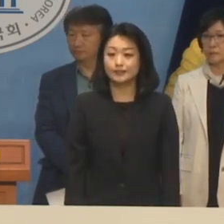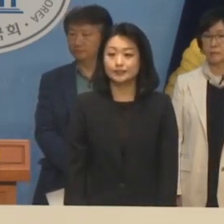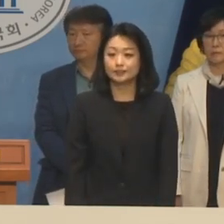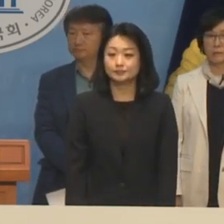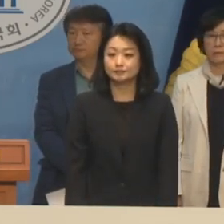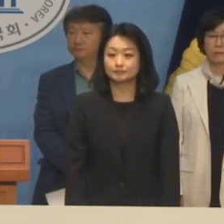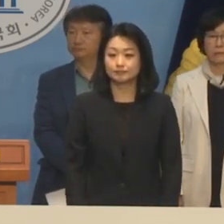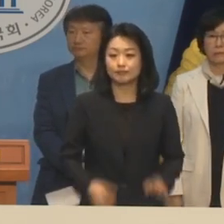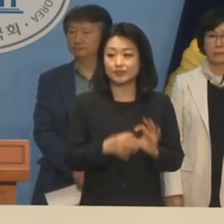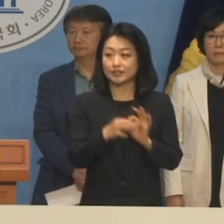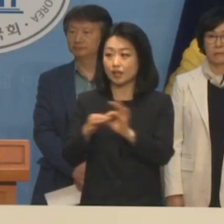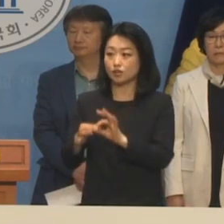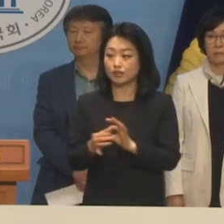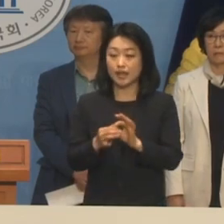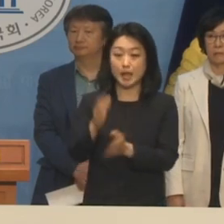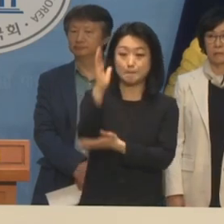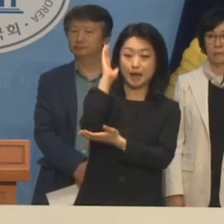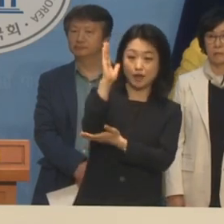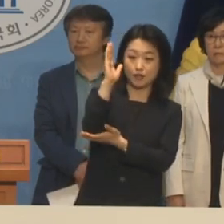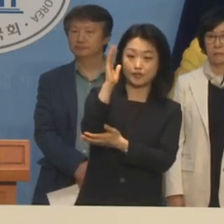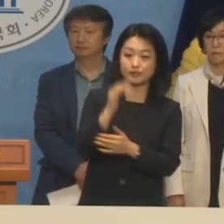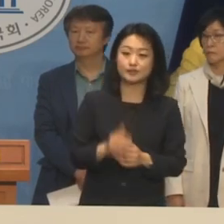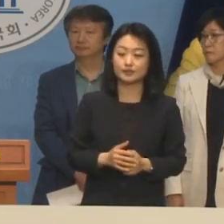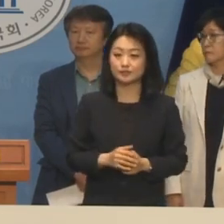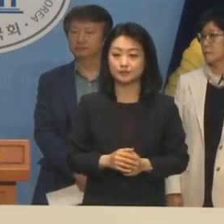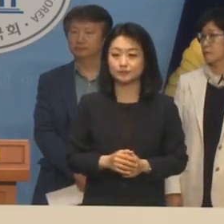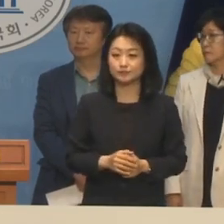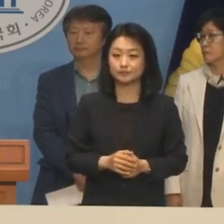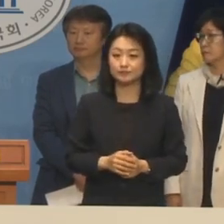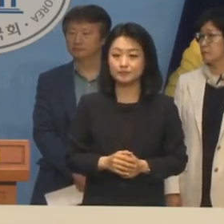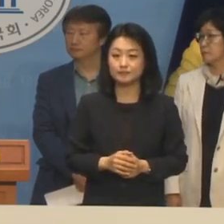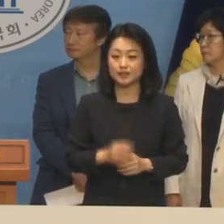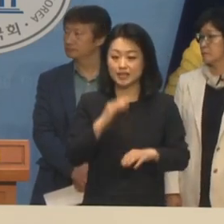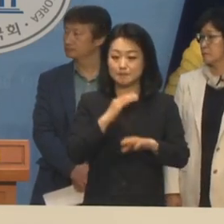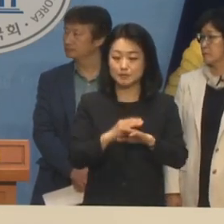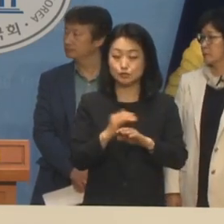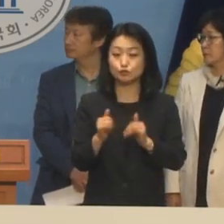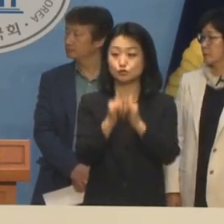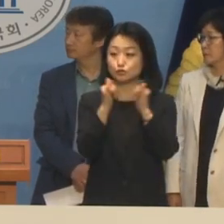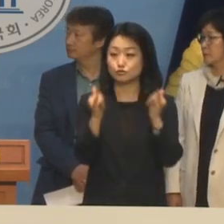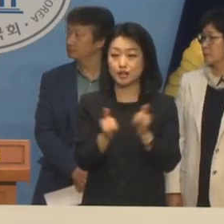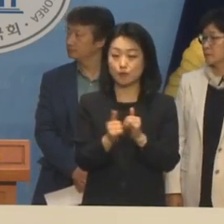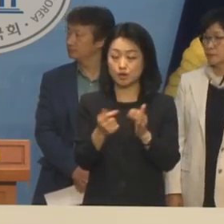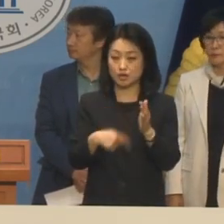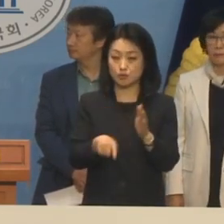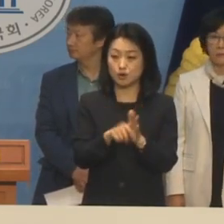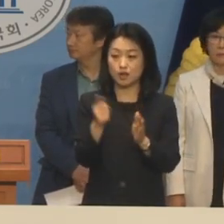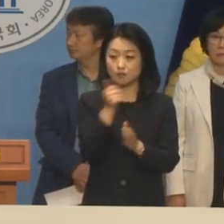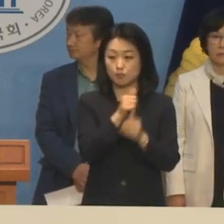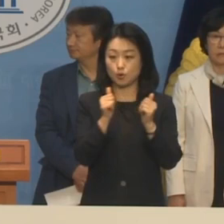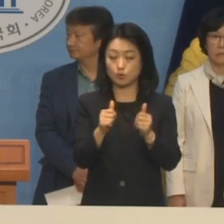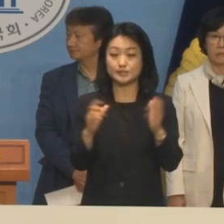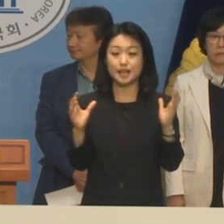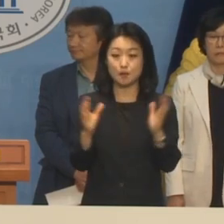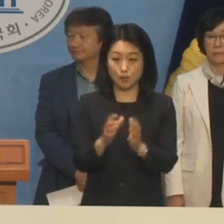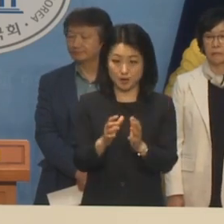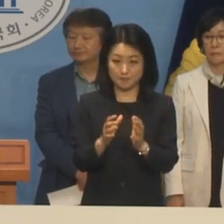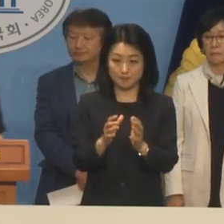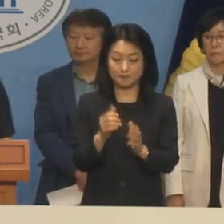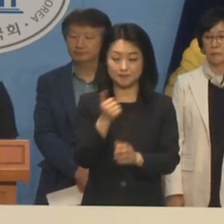발언 듣도록 하겠습니다. 민주사회를 위한 변호사 모임 민생경제위원회 김재희 변호사님 발언해 주시겠습니다.